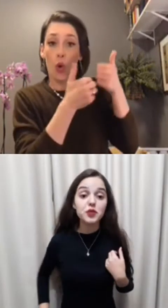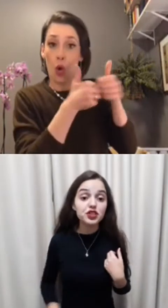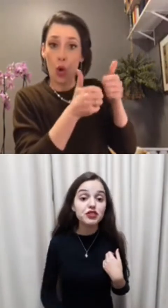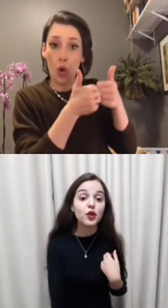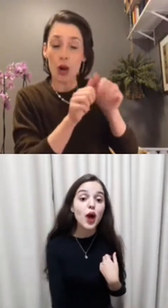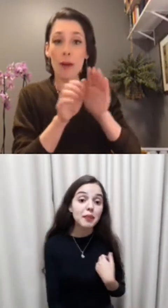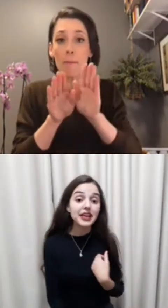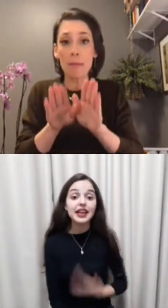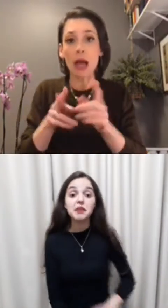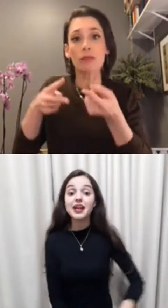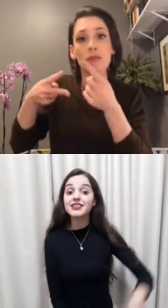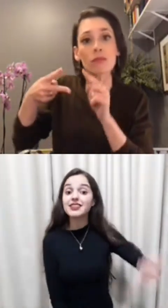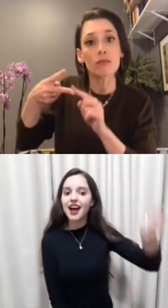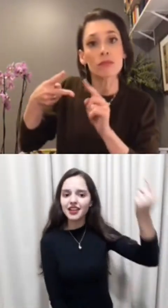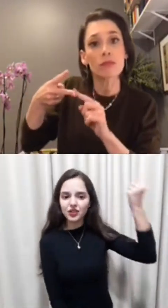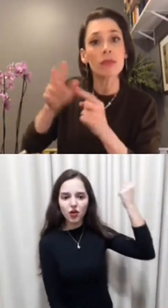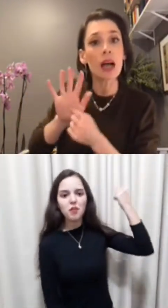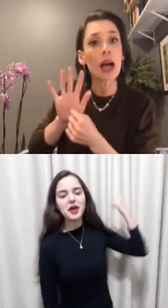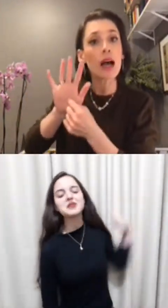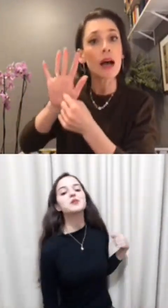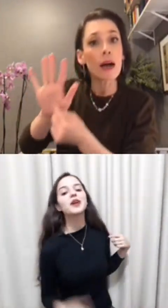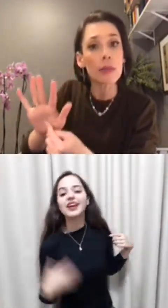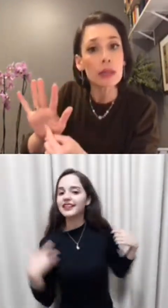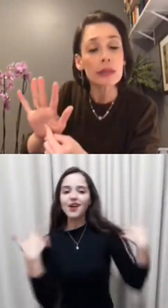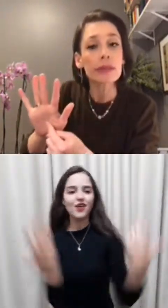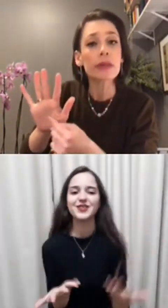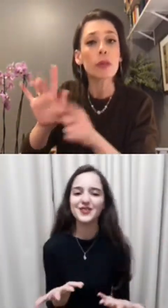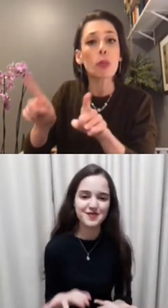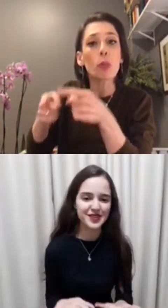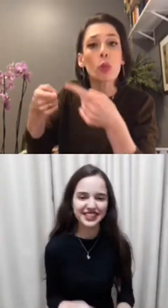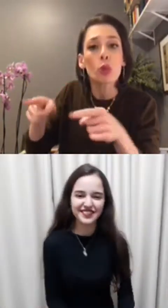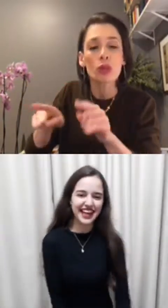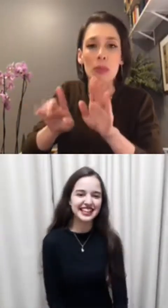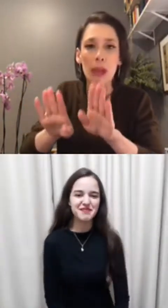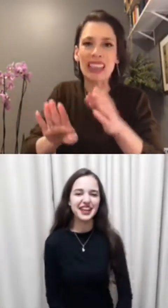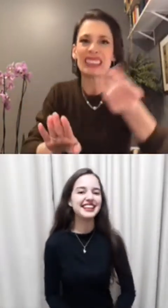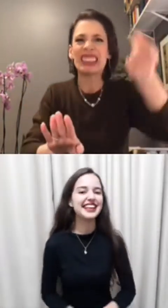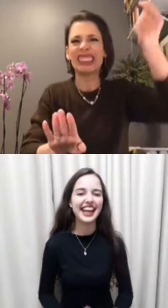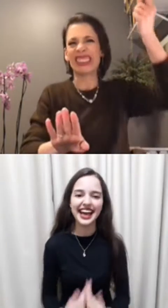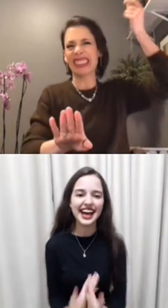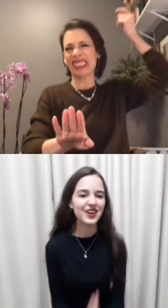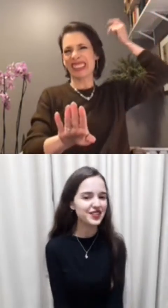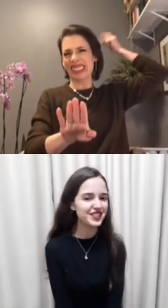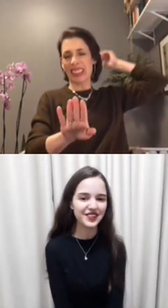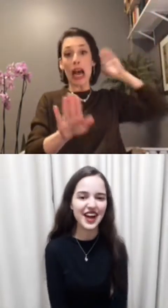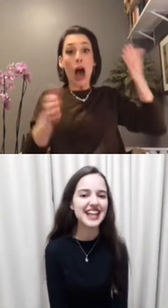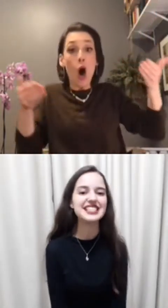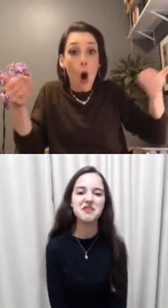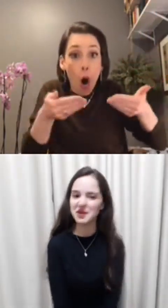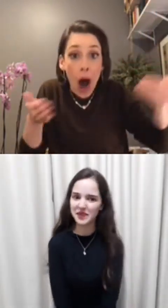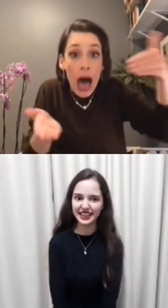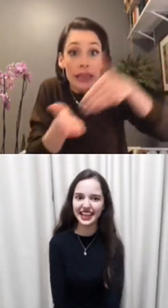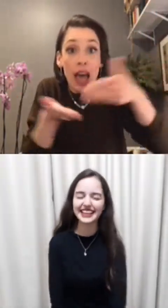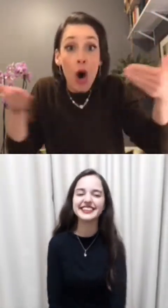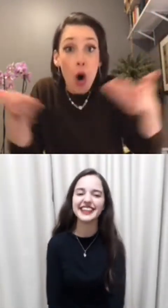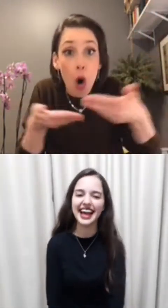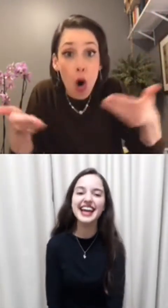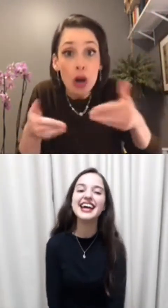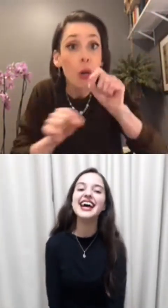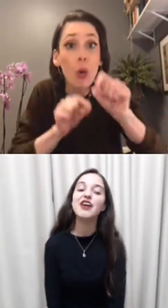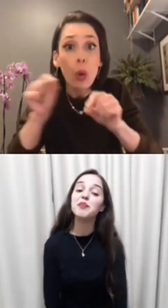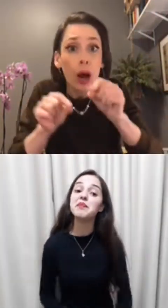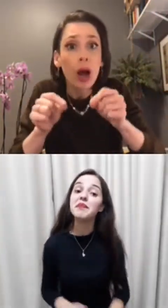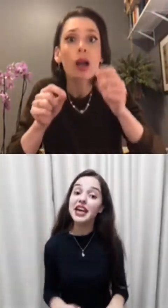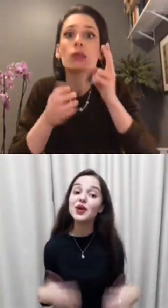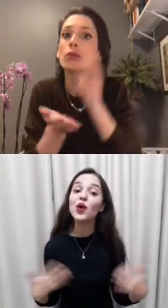me motivou a aprender Libras lá no começo, porque até hoje eu sou motivada a aprender, a continuar sempre aprendendo, né?